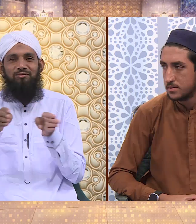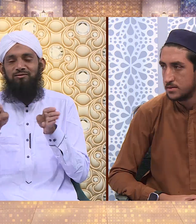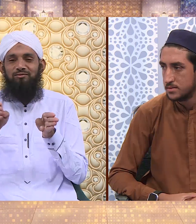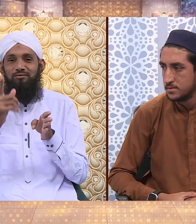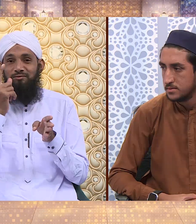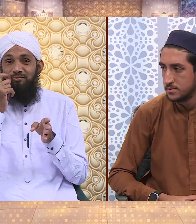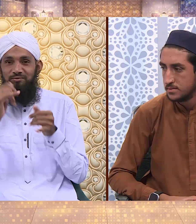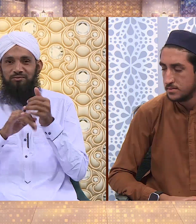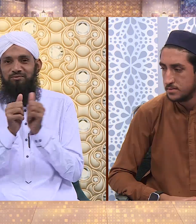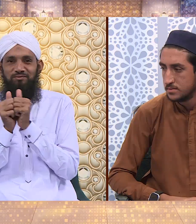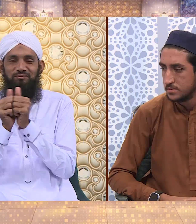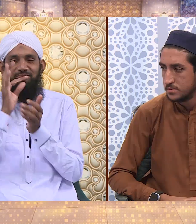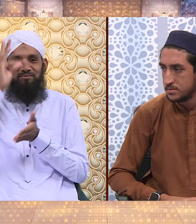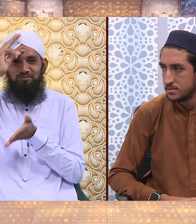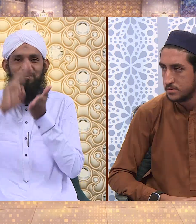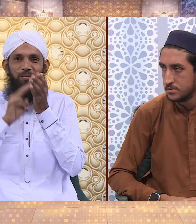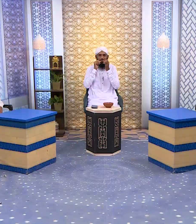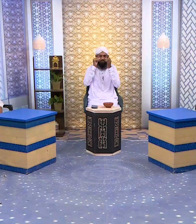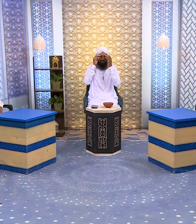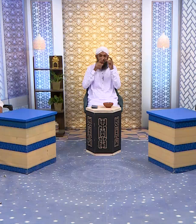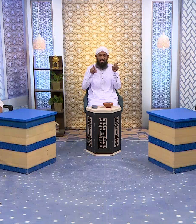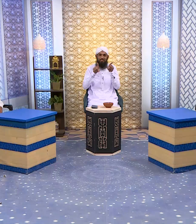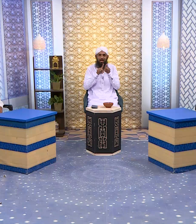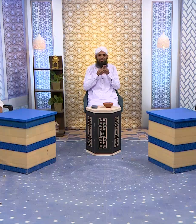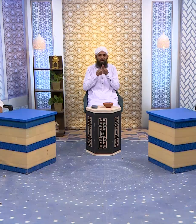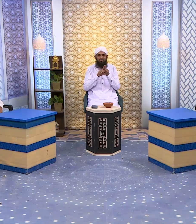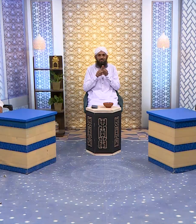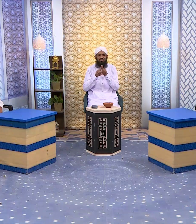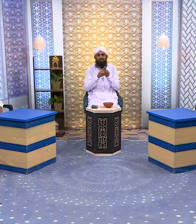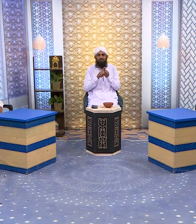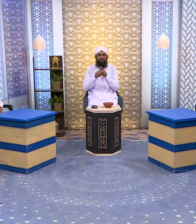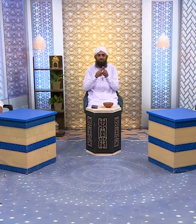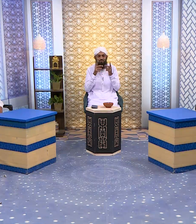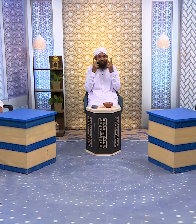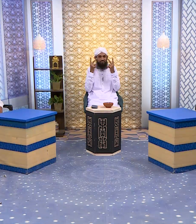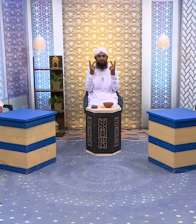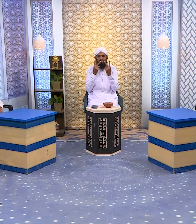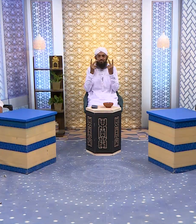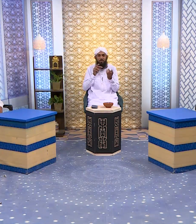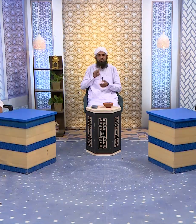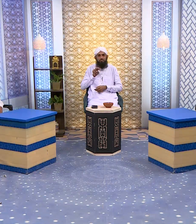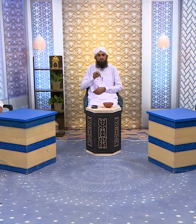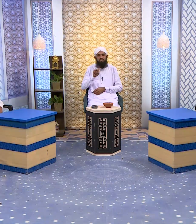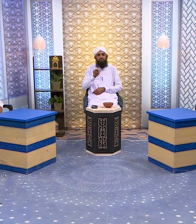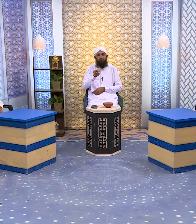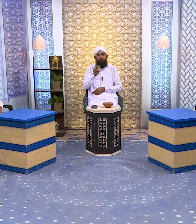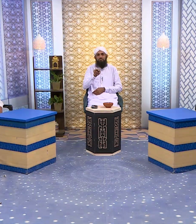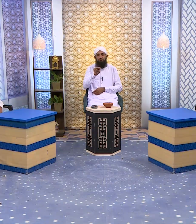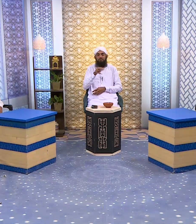وآلہ وسلم کے ساتھ چل پڑا آپ صلی اللہ علیہ وآلہ وسلم مسلسل چلتے رہے حتیٰ کہ ہم ایک